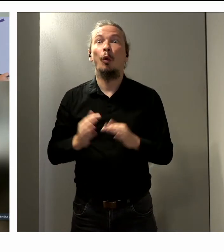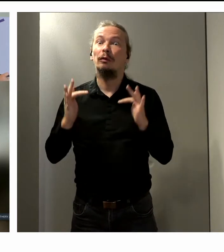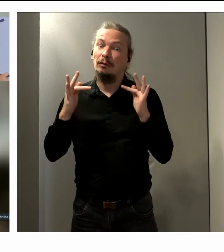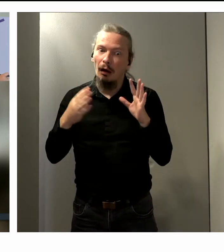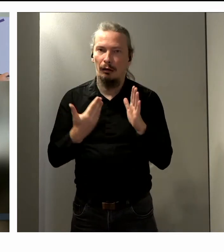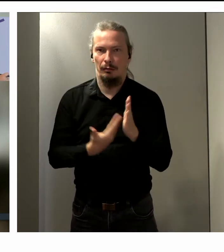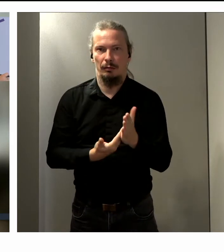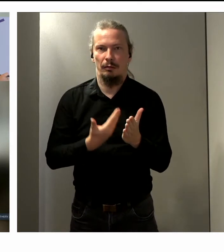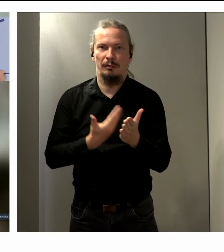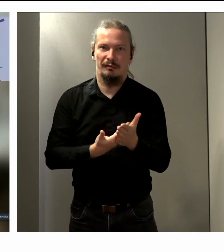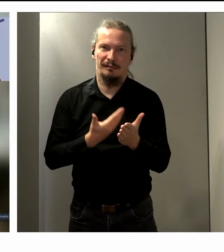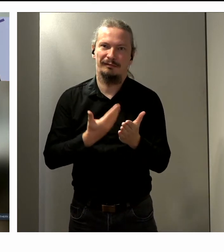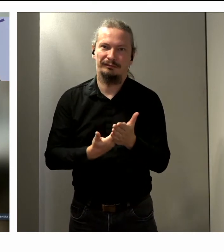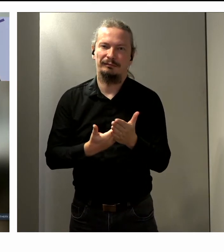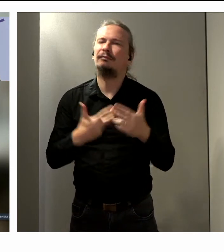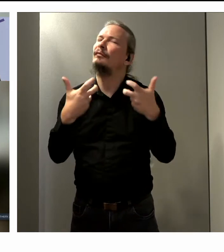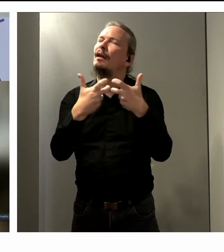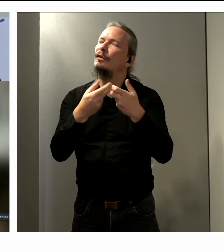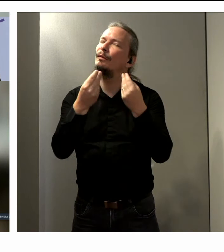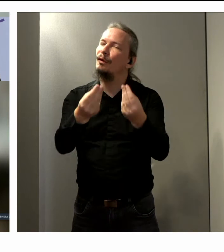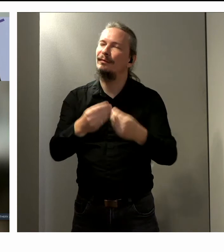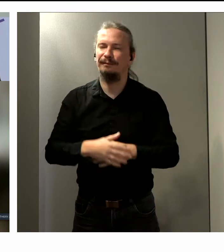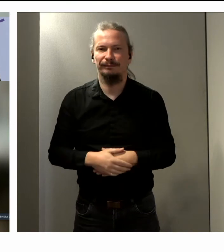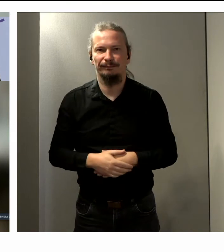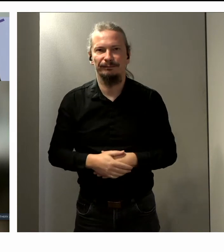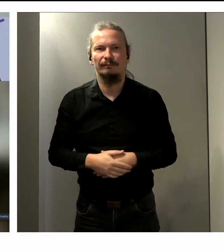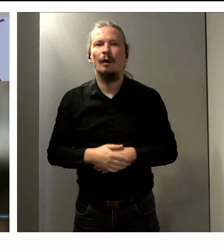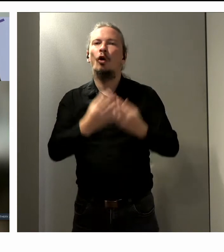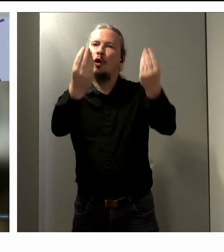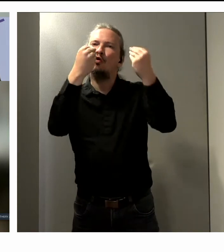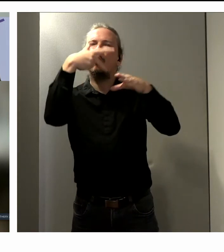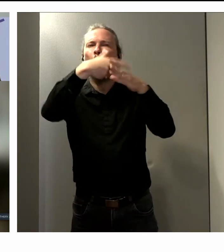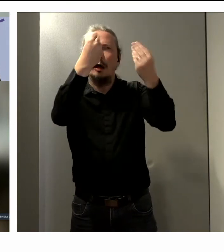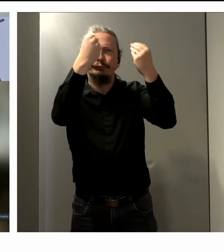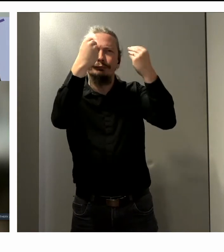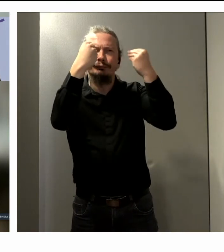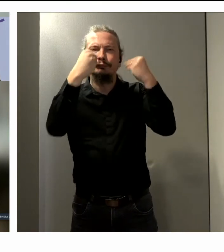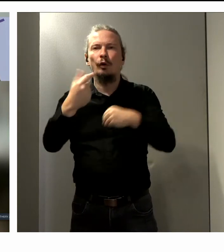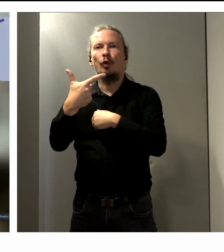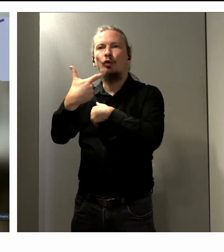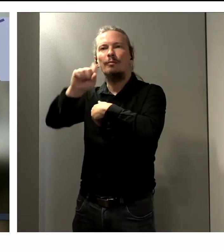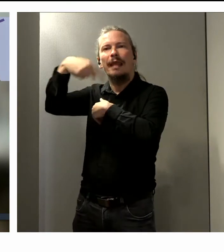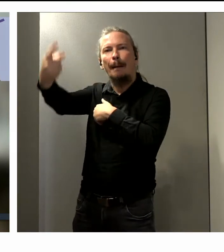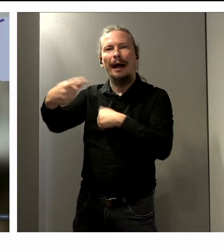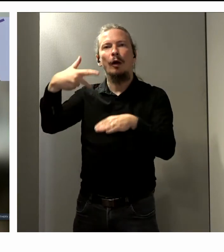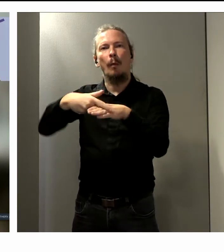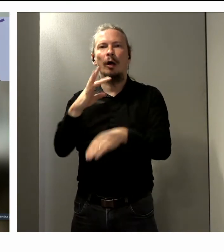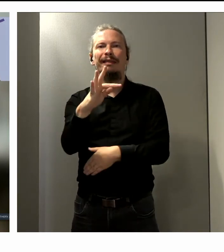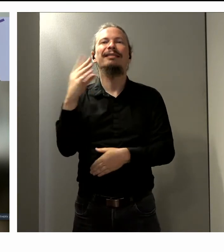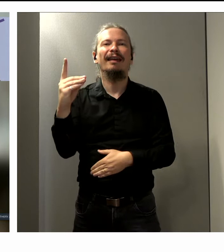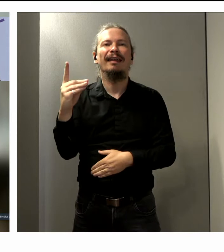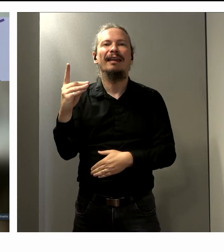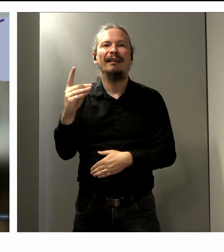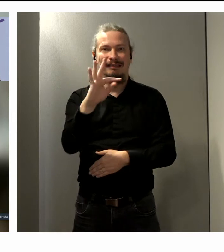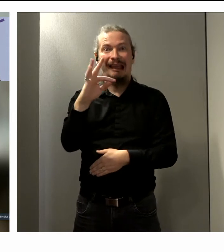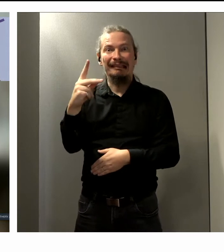temps. Je vais illustrer ça avec un exemple. Vous commencez vos cours, 2 semaines après, vos travaux dirigés commencent. Travaux